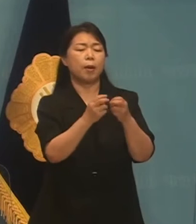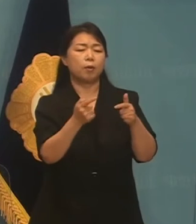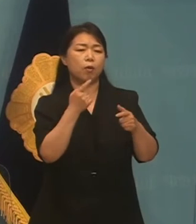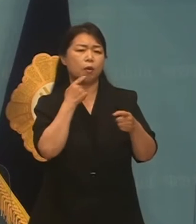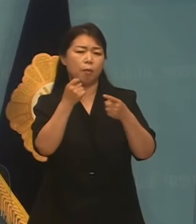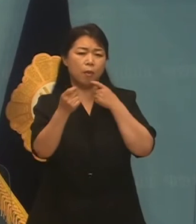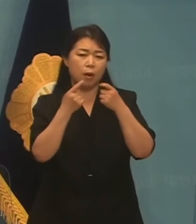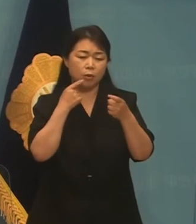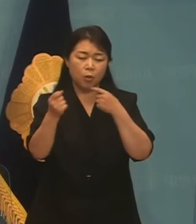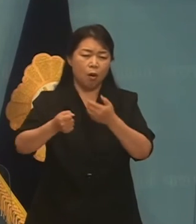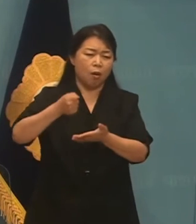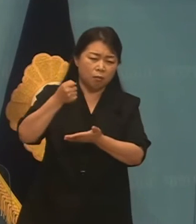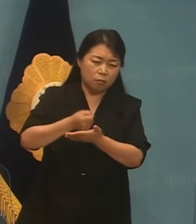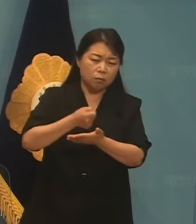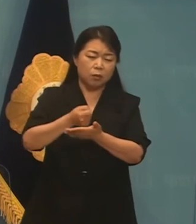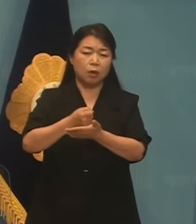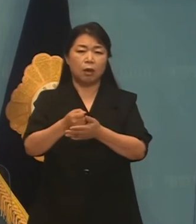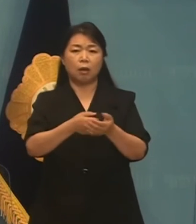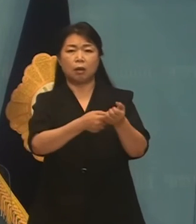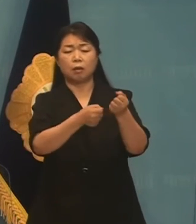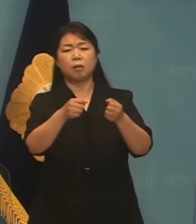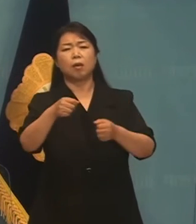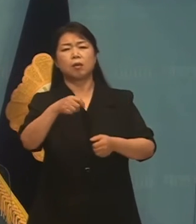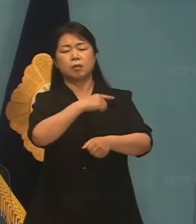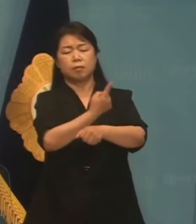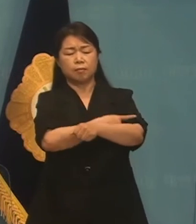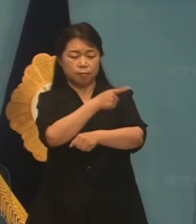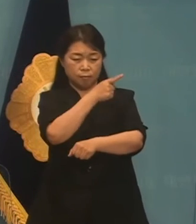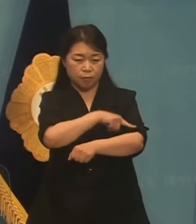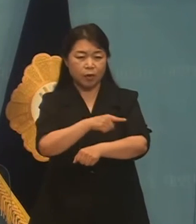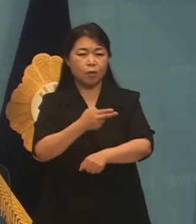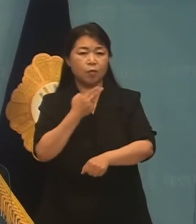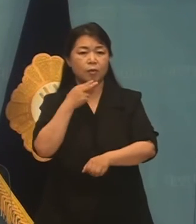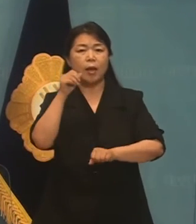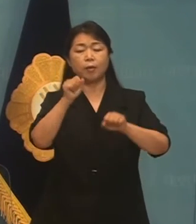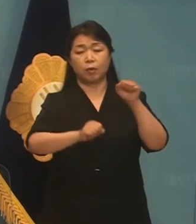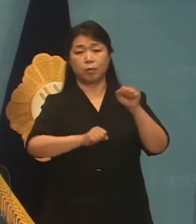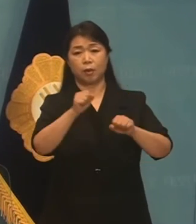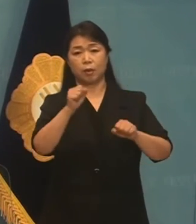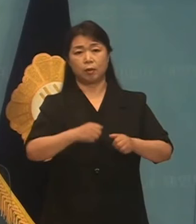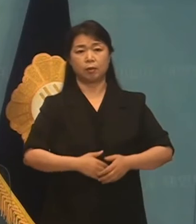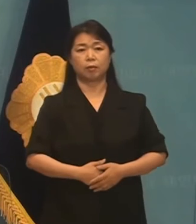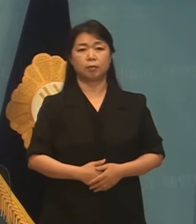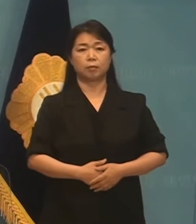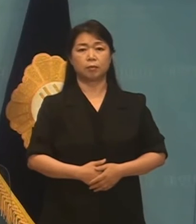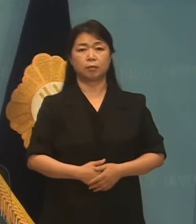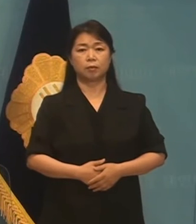협박과 호소에 의존하는 무능의 극치였습니다.